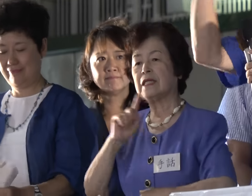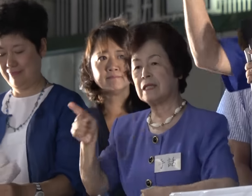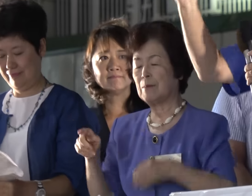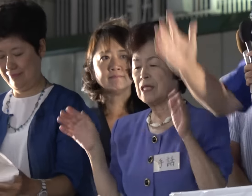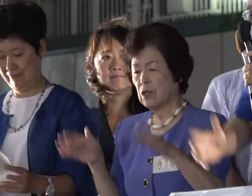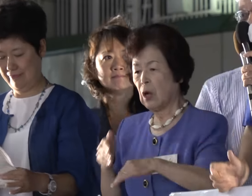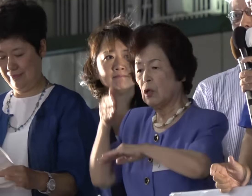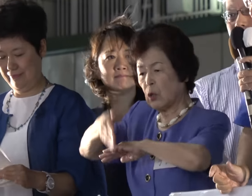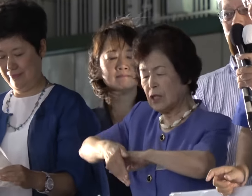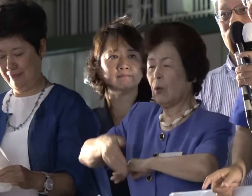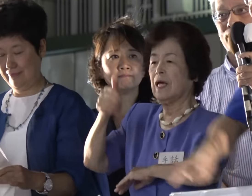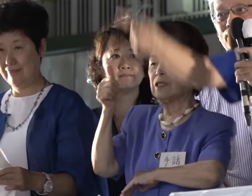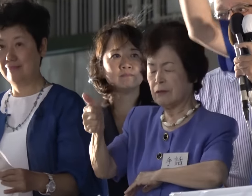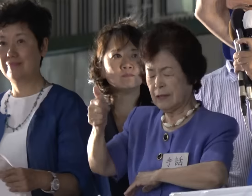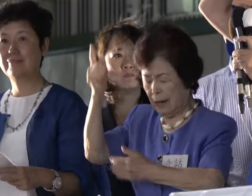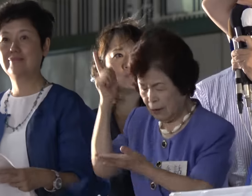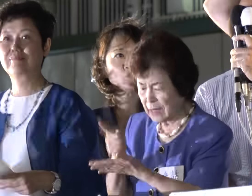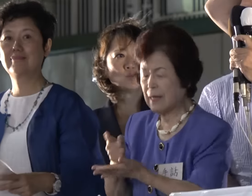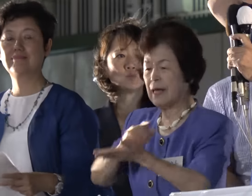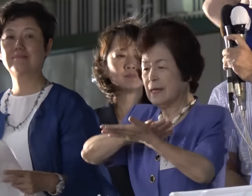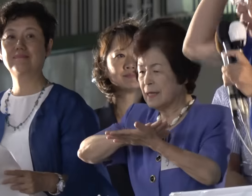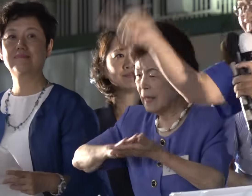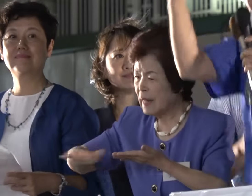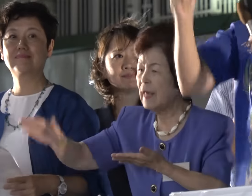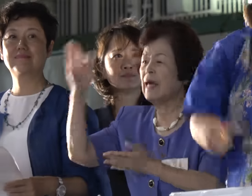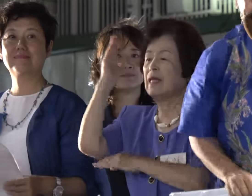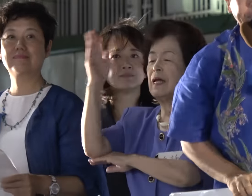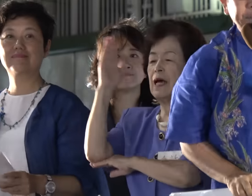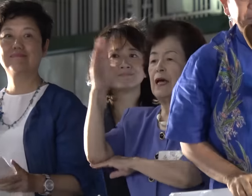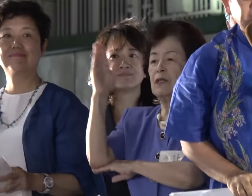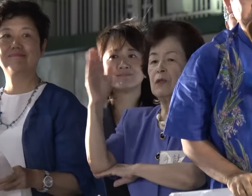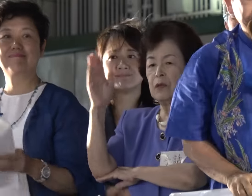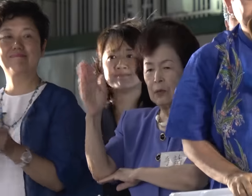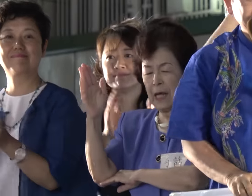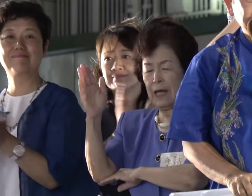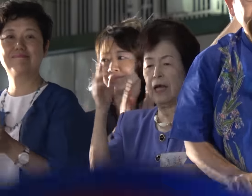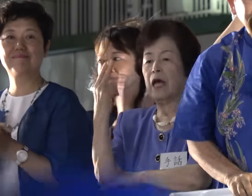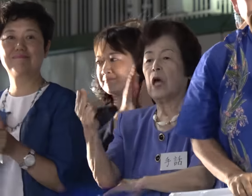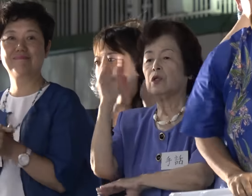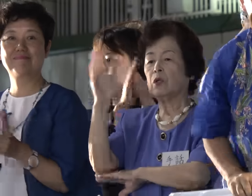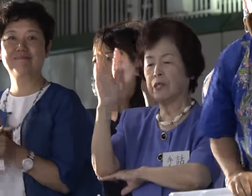越俊太郎さんしか綺麗な都政は作れません。